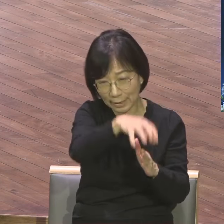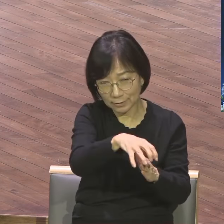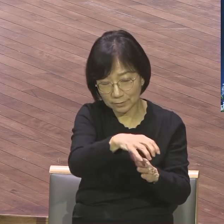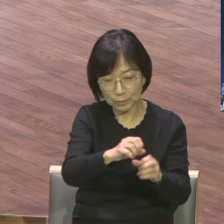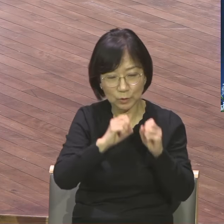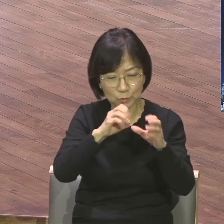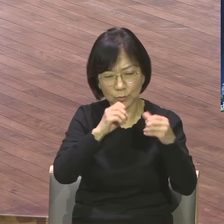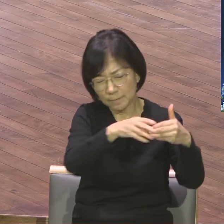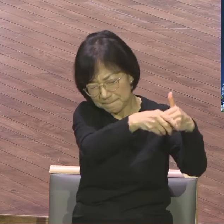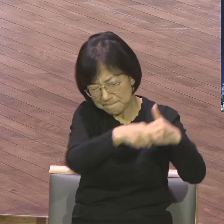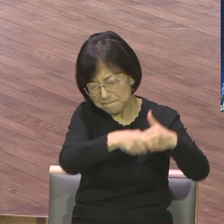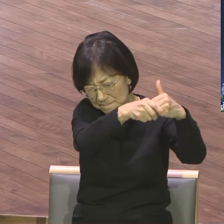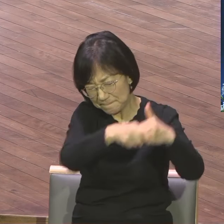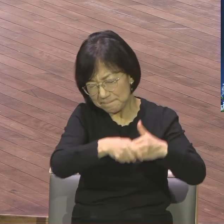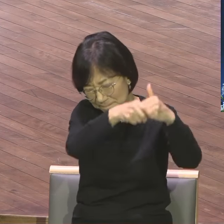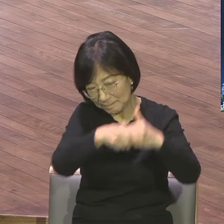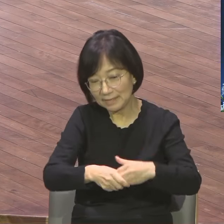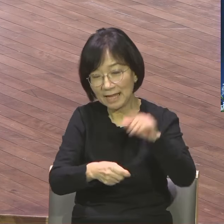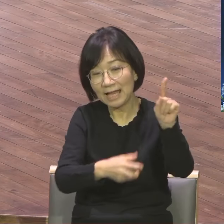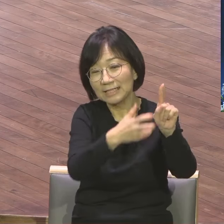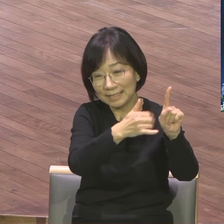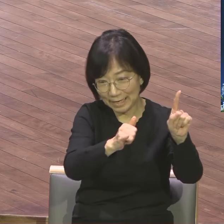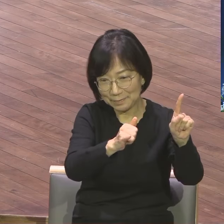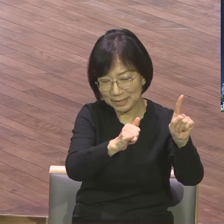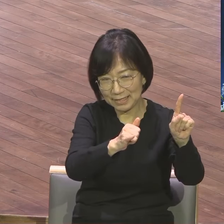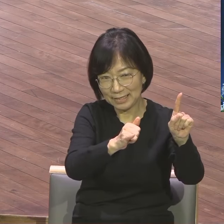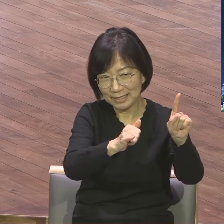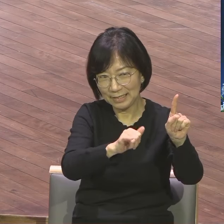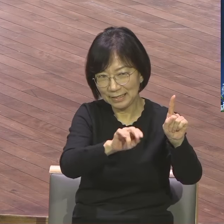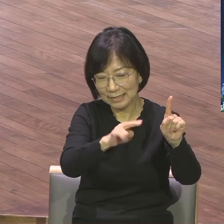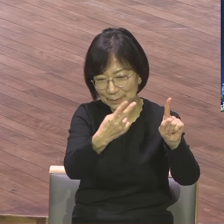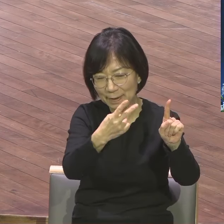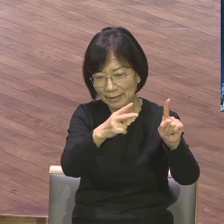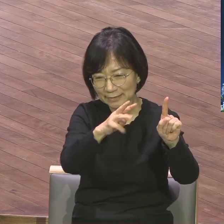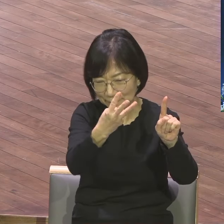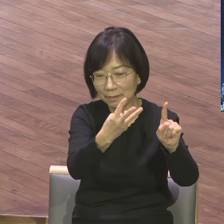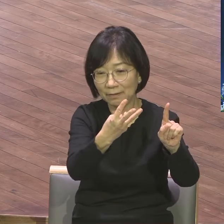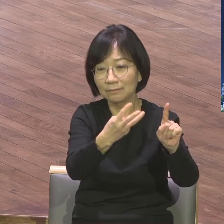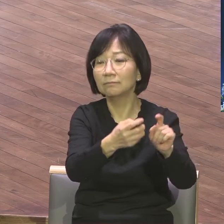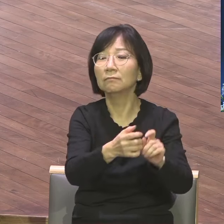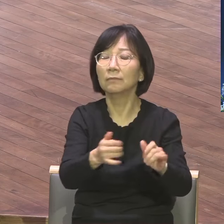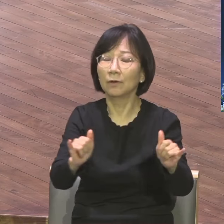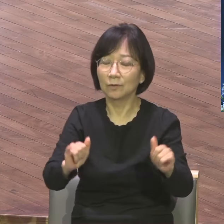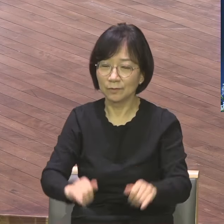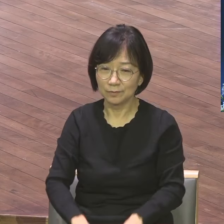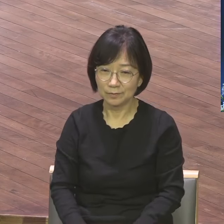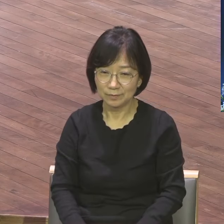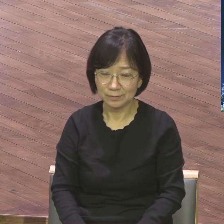많이 전도하는데 20명, 30명 전도해 보시면 전도상 리스트에 들어가지도 못해요.